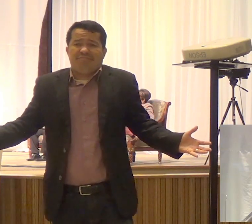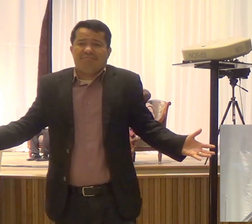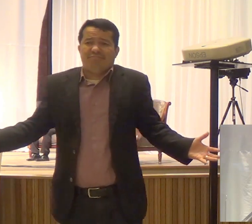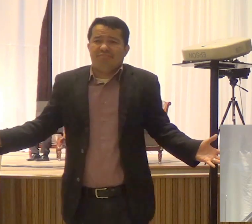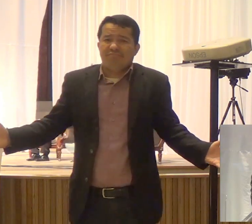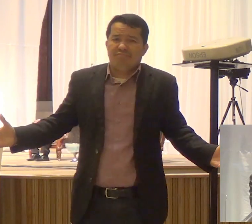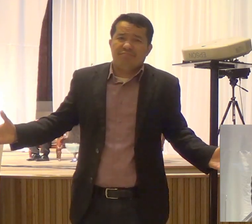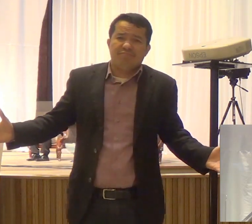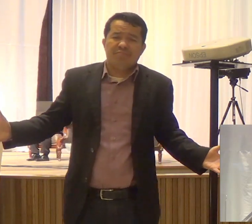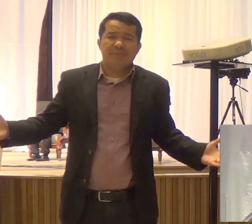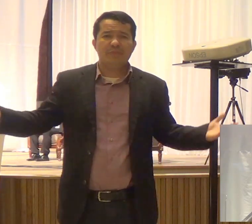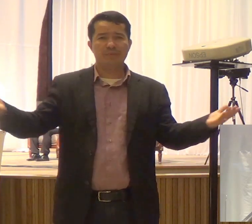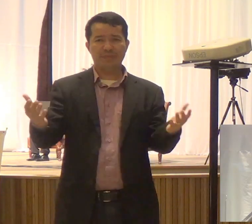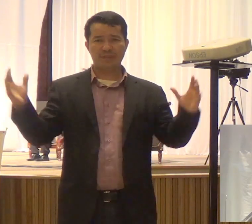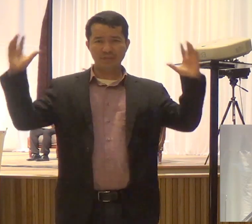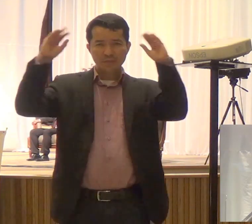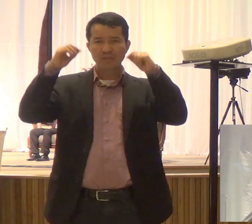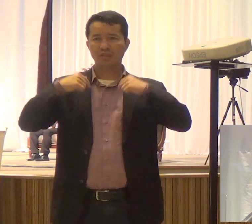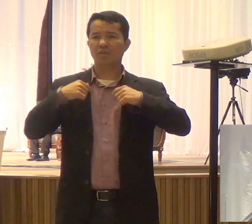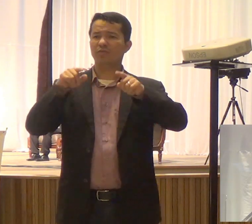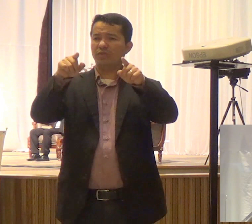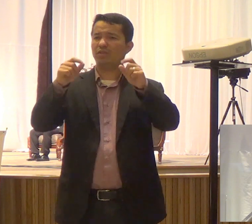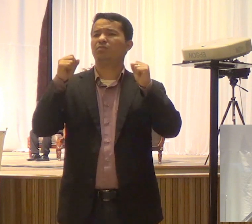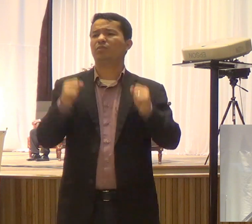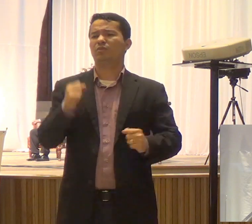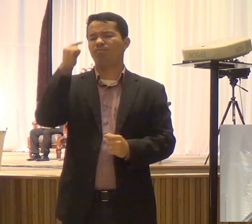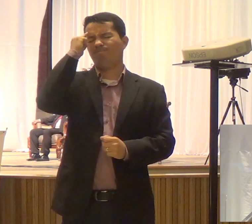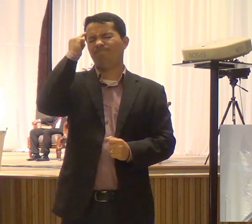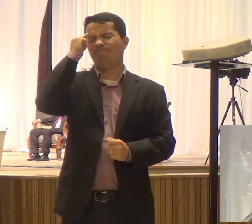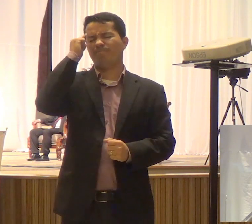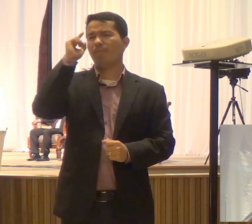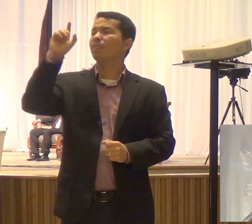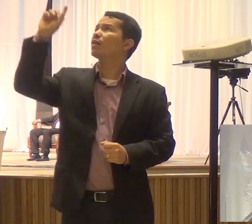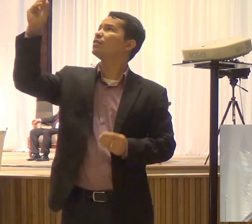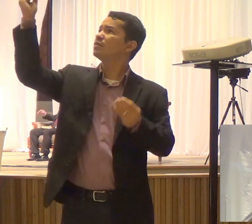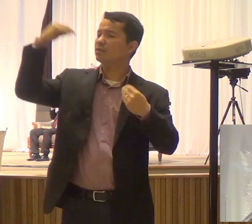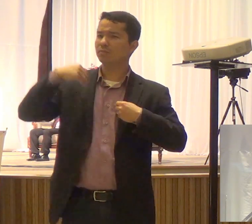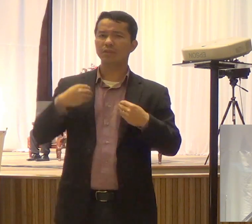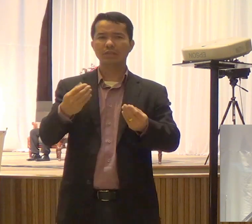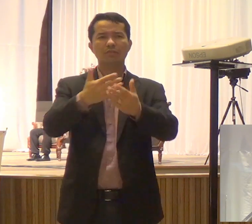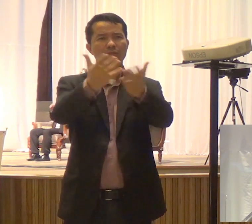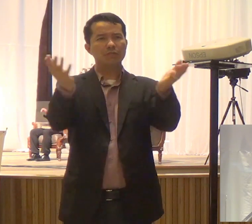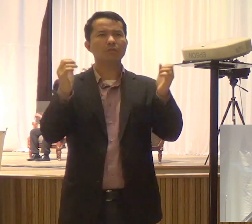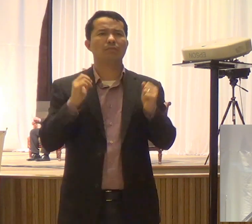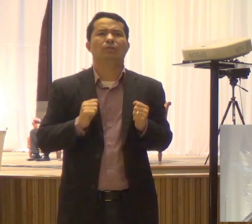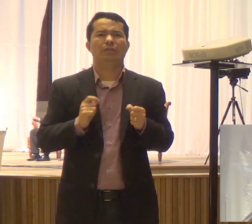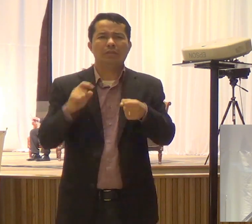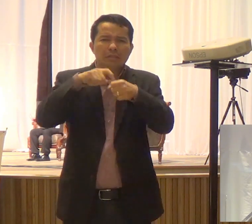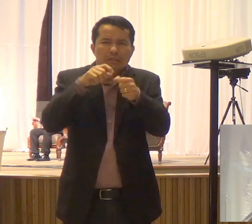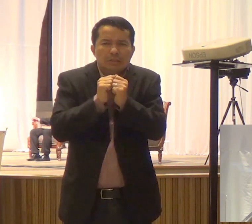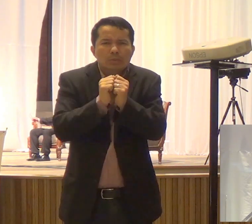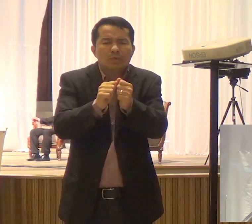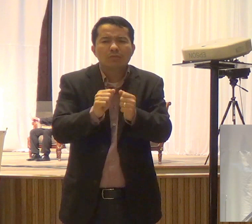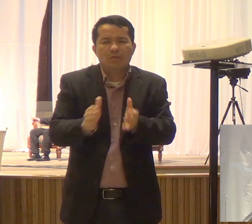pode ser para nós, hoje à noite aqui, a permissão de Deus para fazer a gente voltar para os caminhos do Senhor e para os